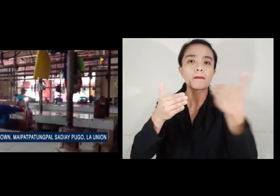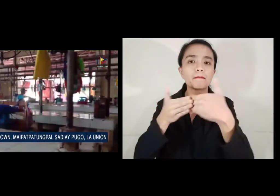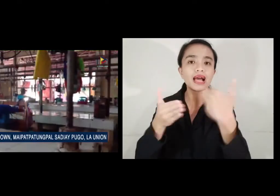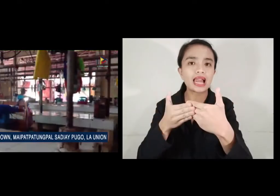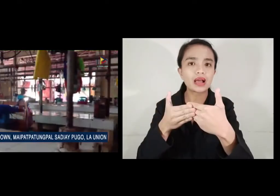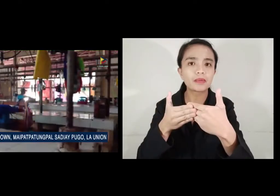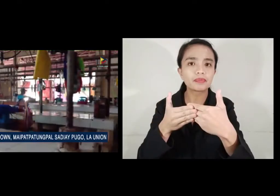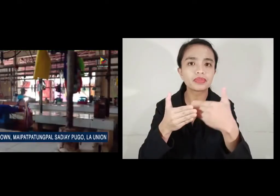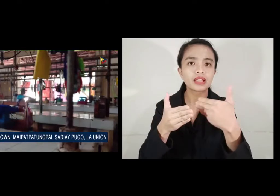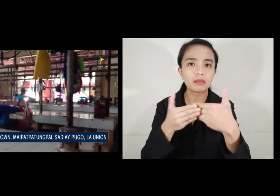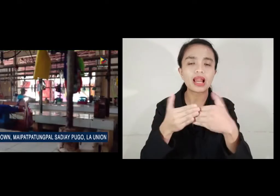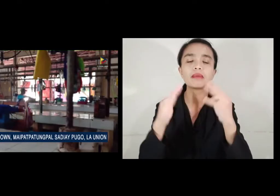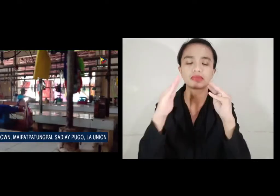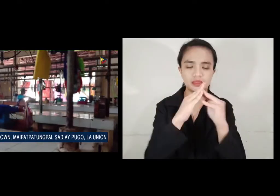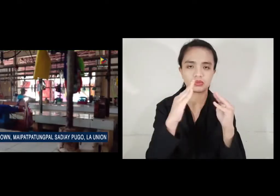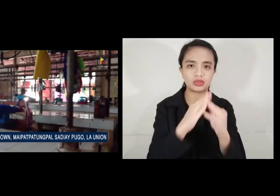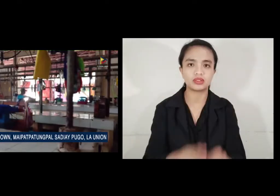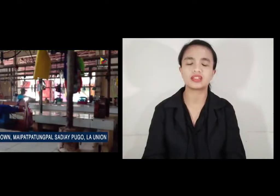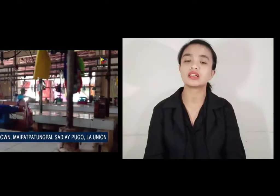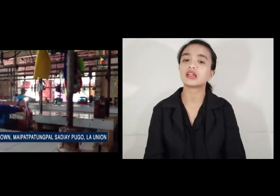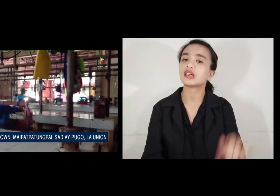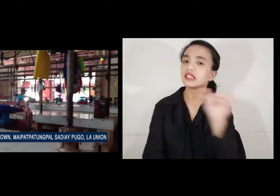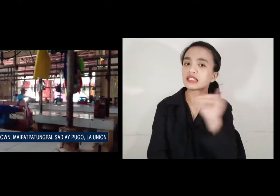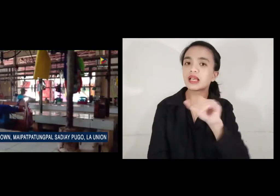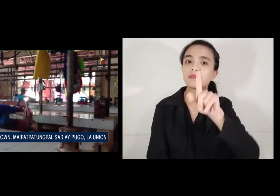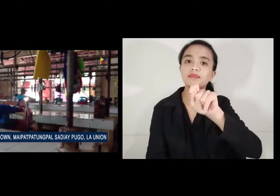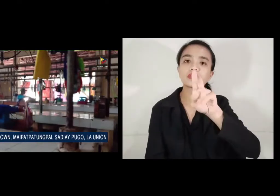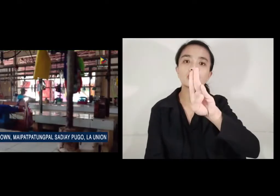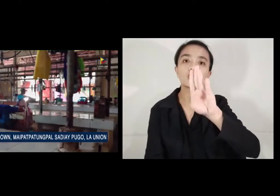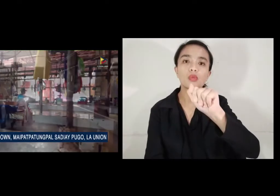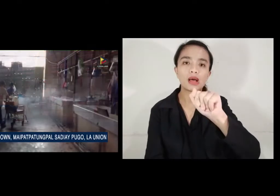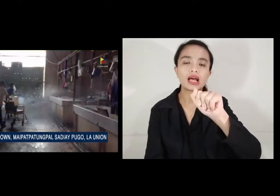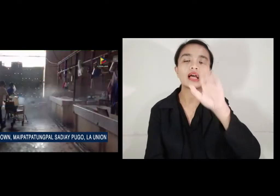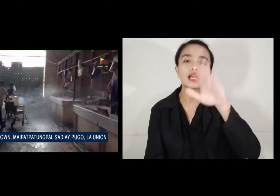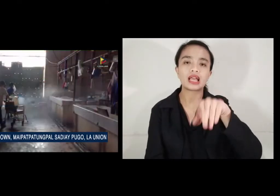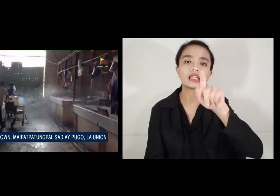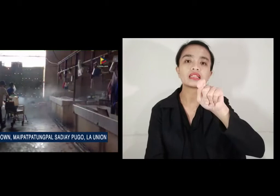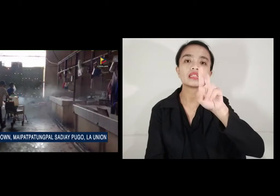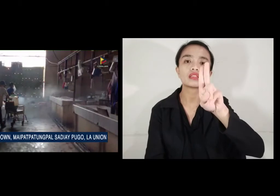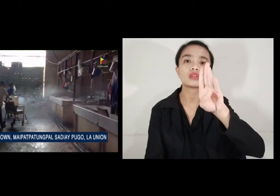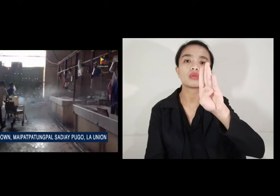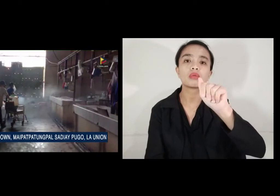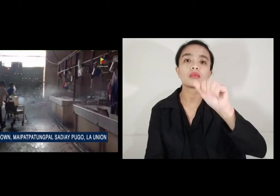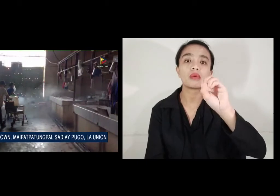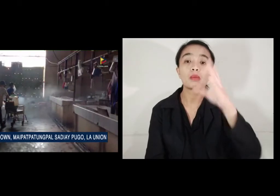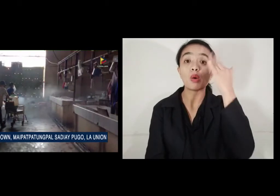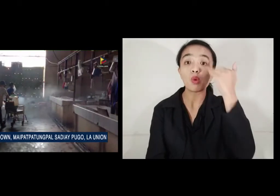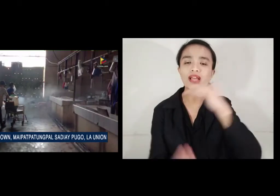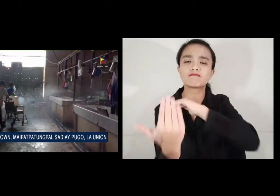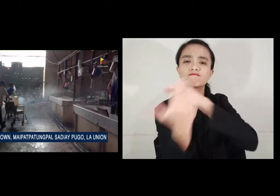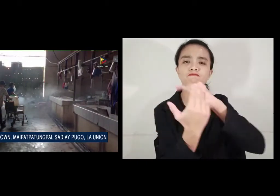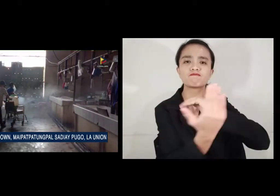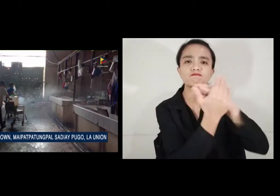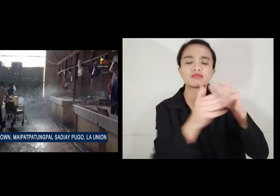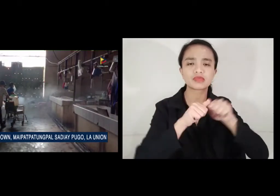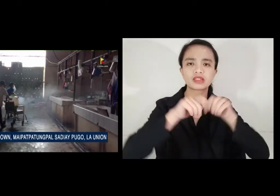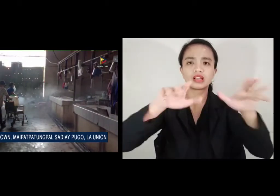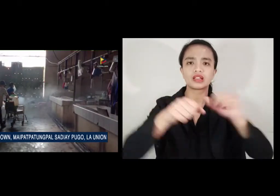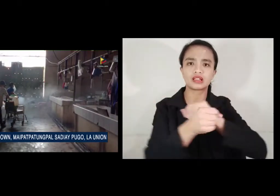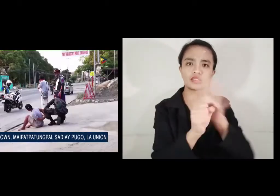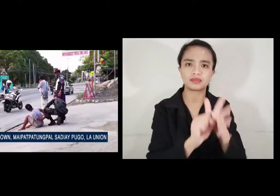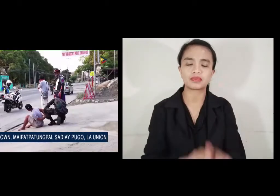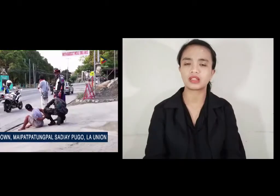sideg kadagiti kabangibang a munisipyo kas iti Tuba ken Tubao tapno maliklikan ti panakaywaras ti kaso